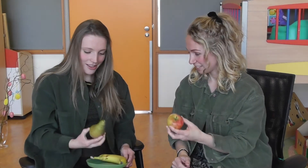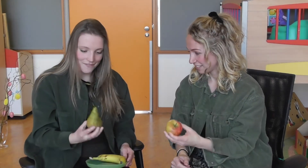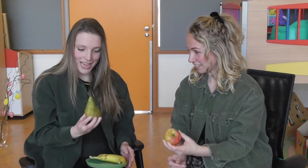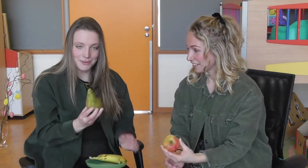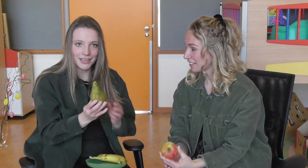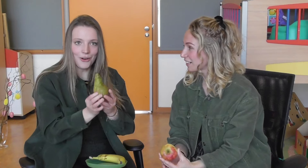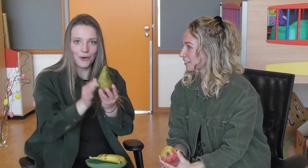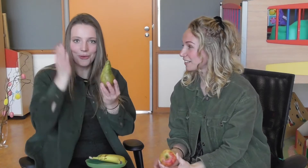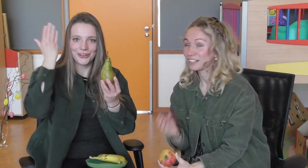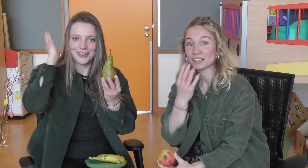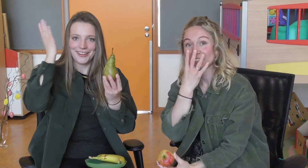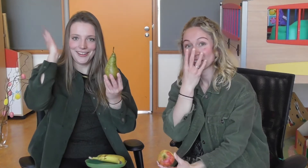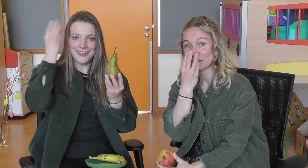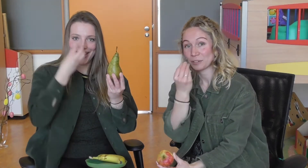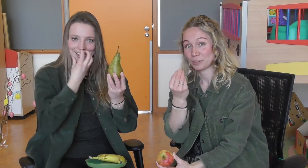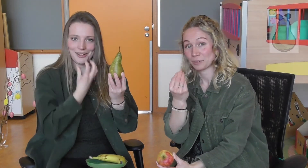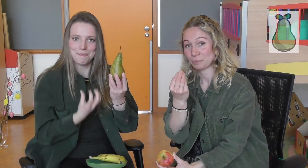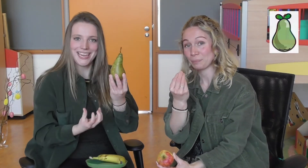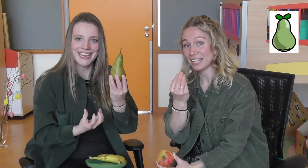Wij hebben hier ook een lekkere peer.